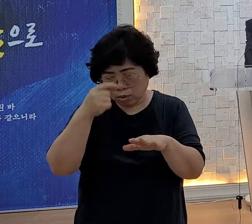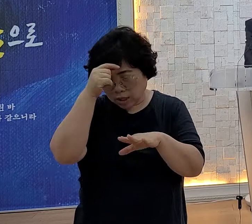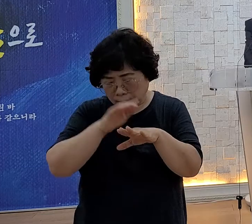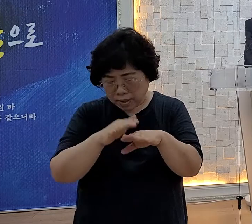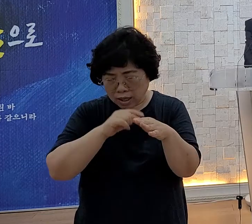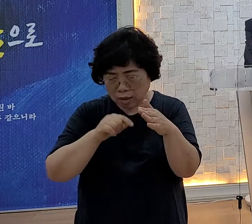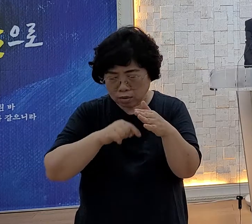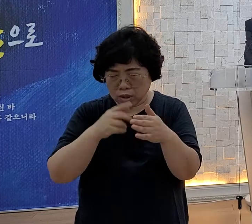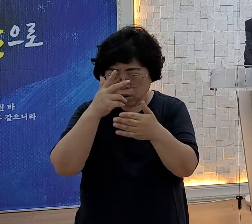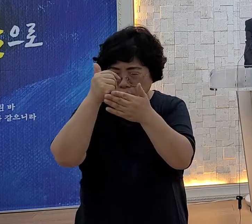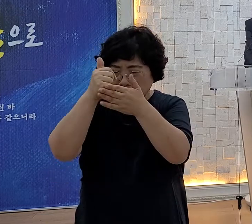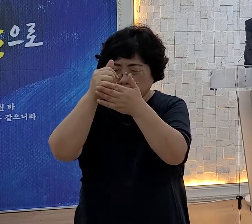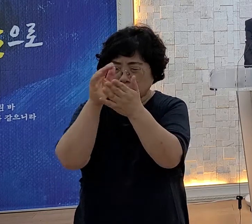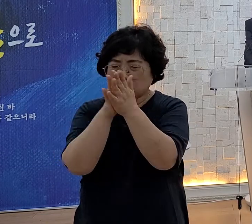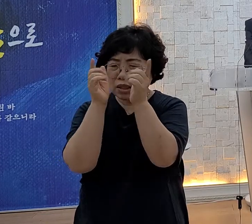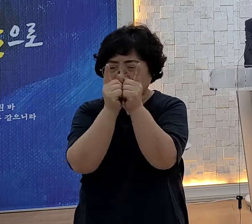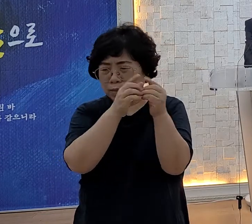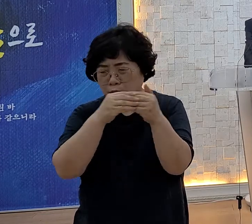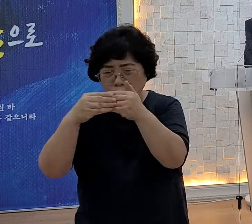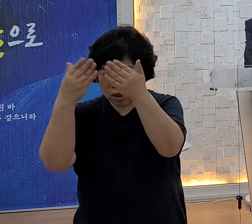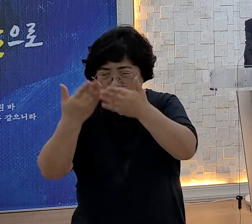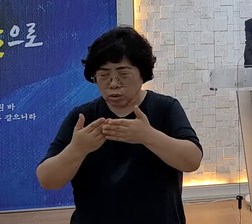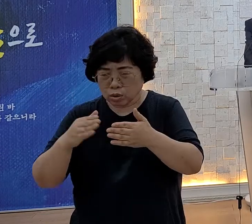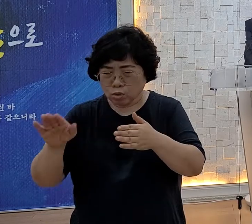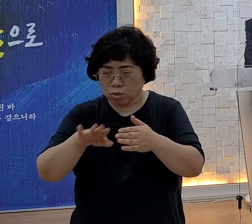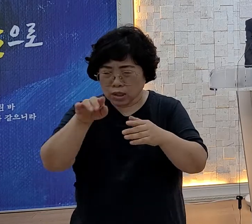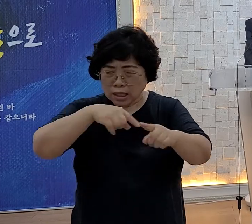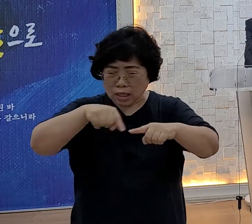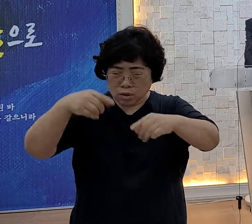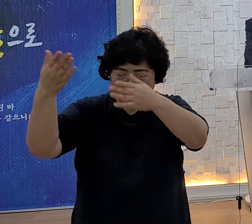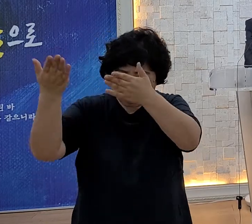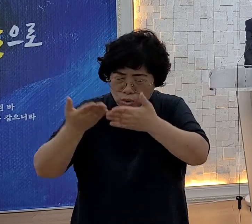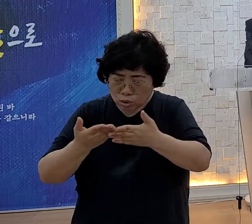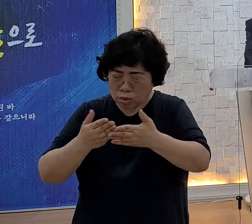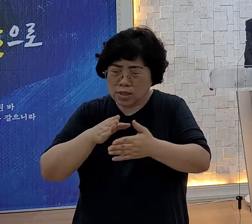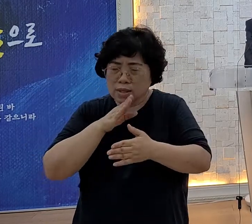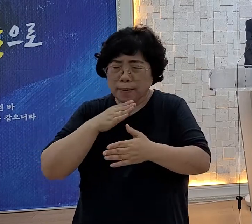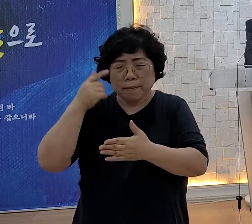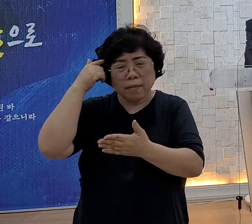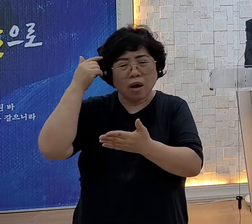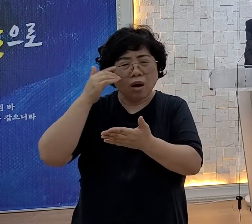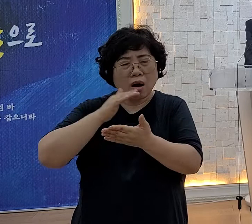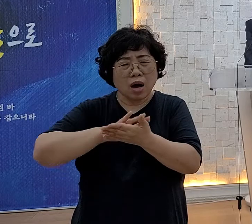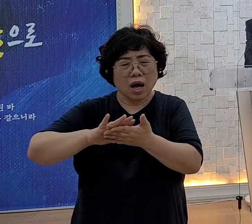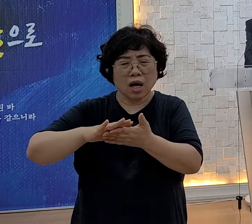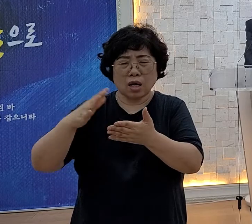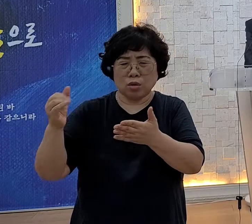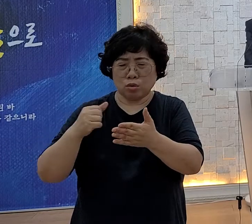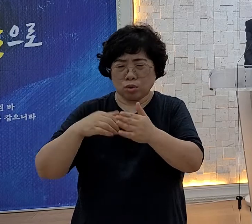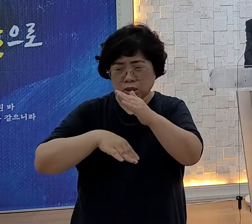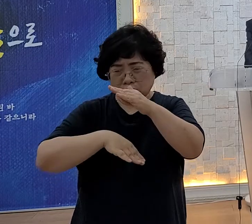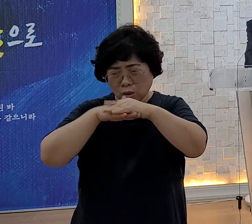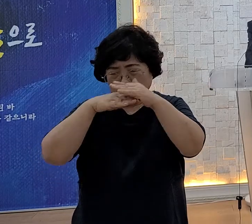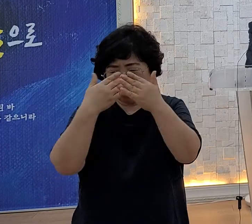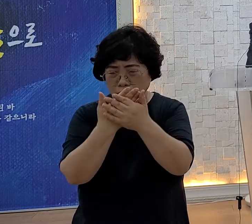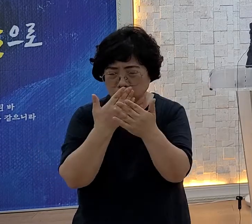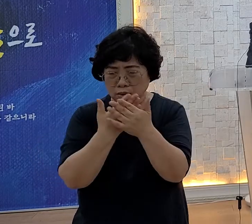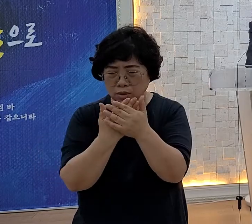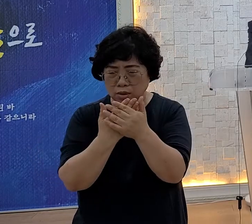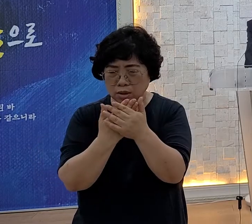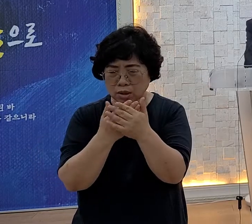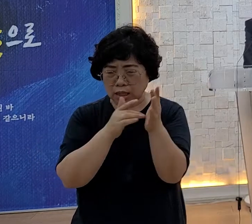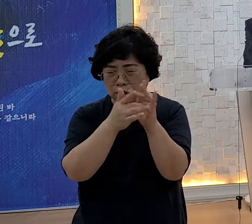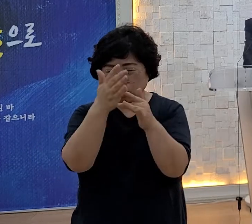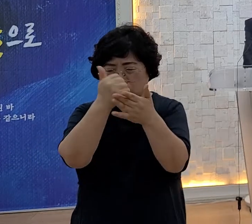가운데 주님 친히 인도하시고 우리를 가르치시고 참 평안으로 이 한 시간 채워 주시옵소서.